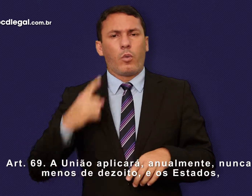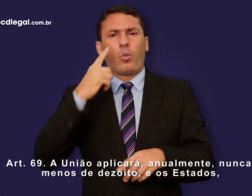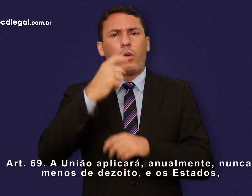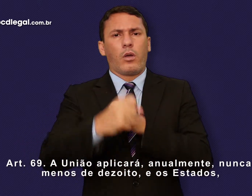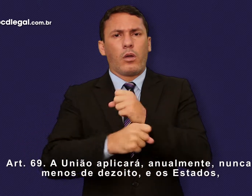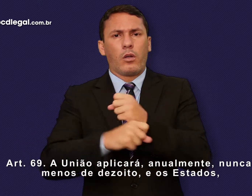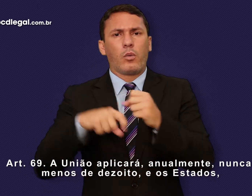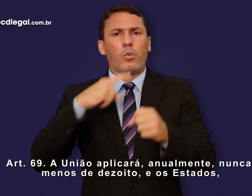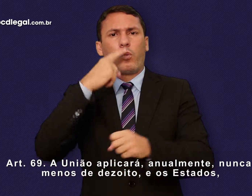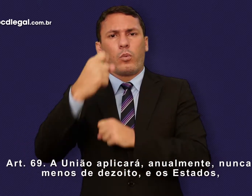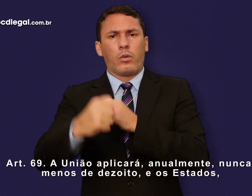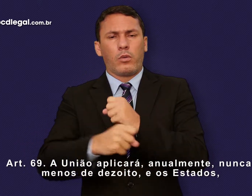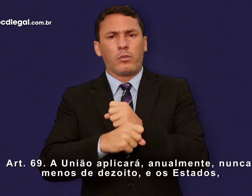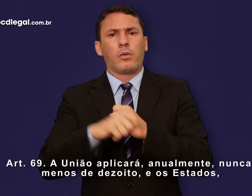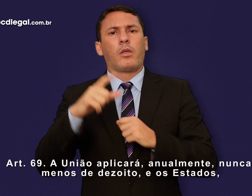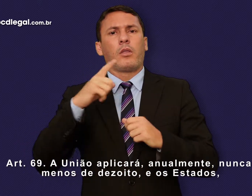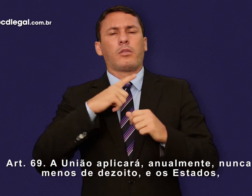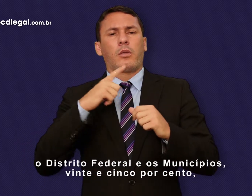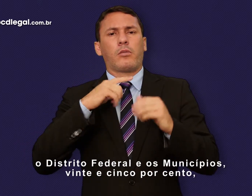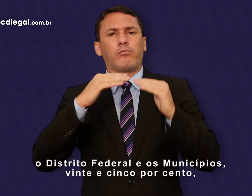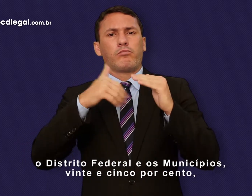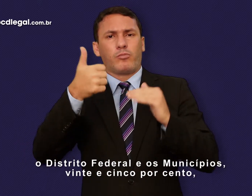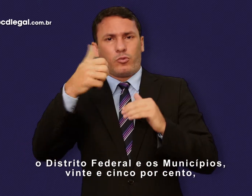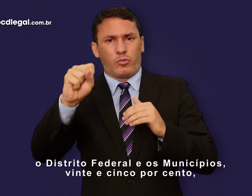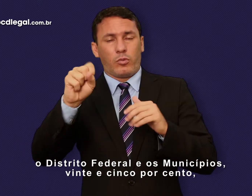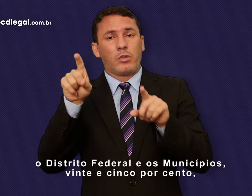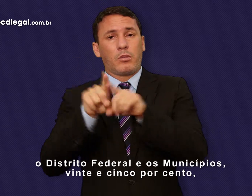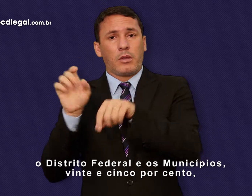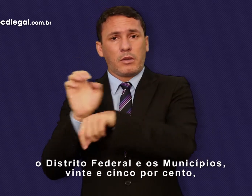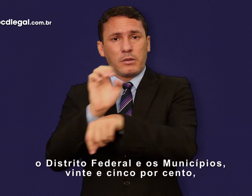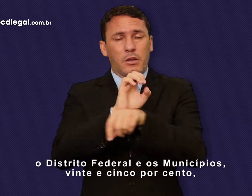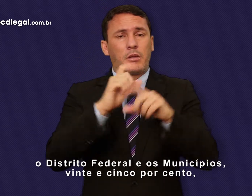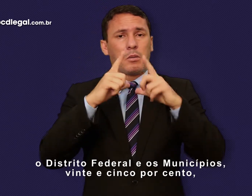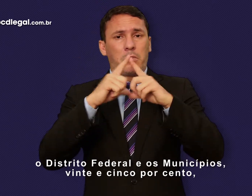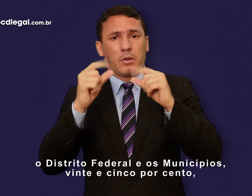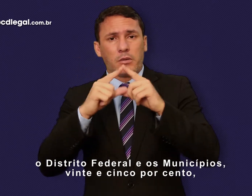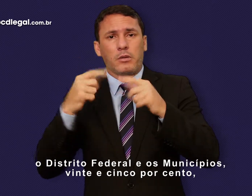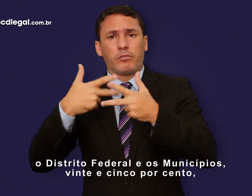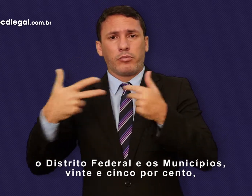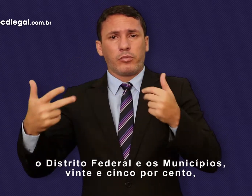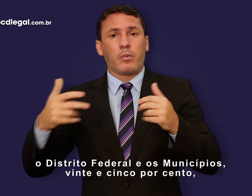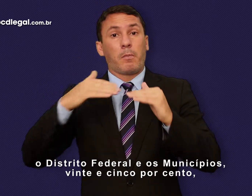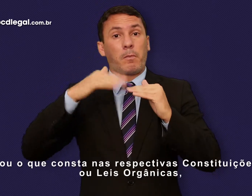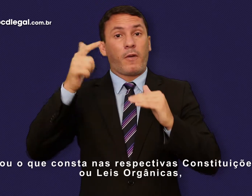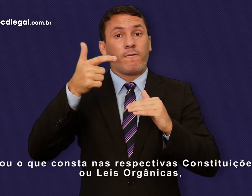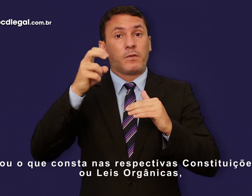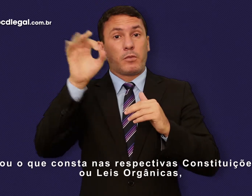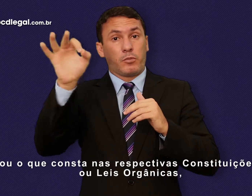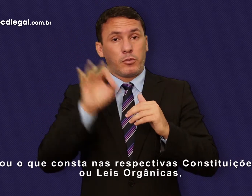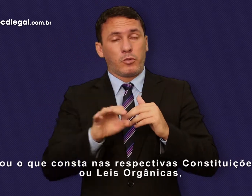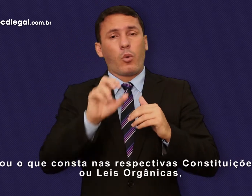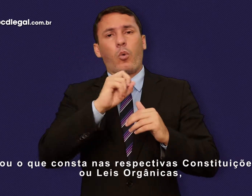nunca menos de 18% e os Estados, o Distrito Federal e os municípios 25% ou o que consta nas